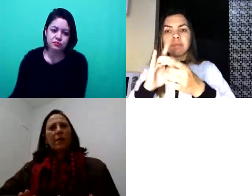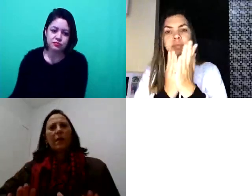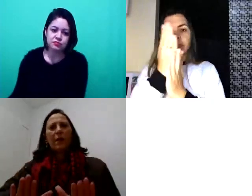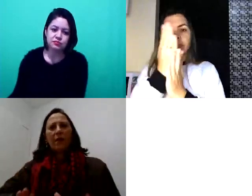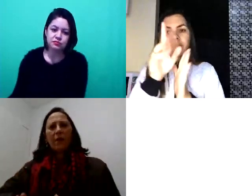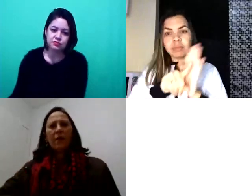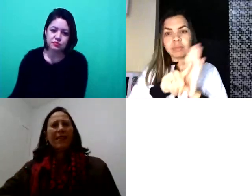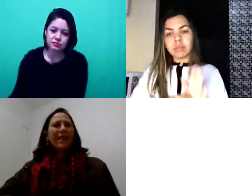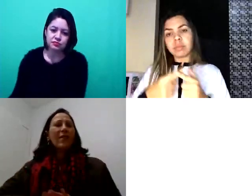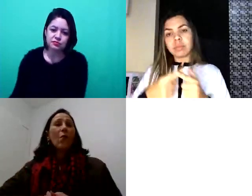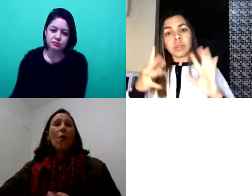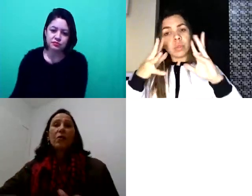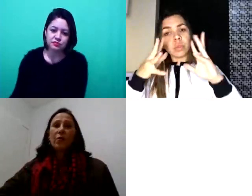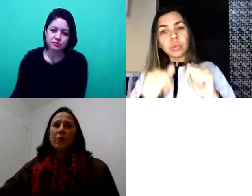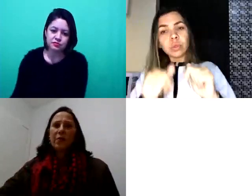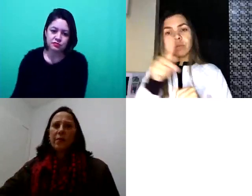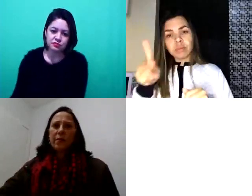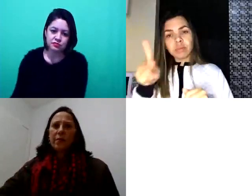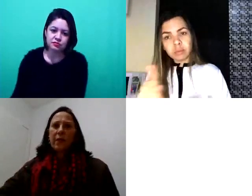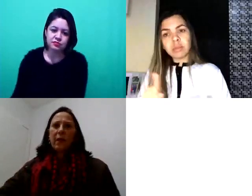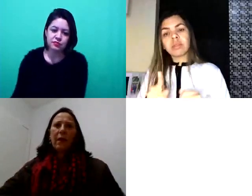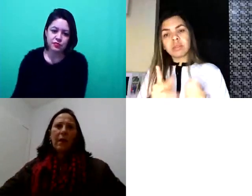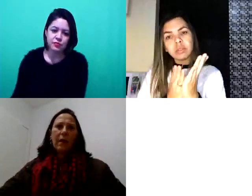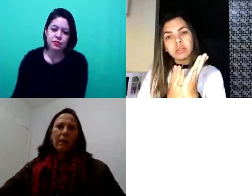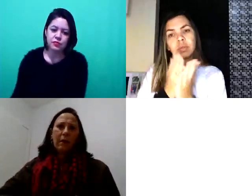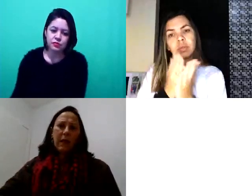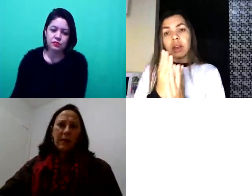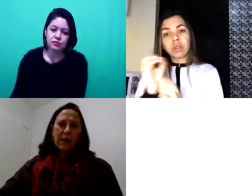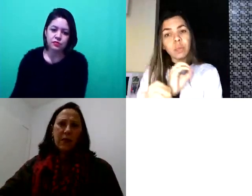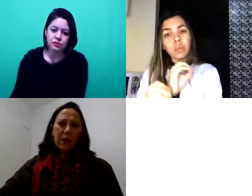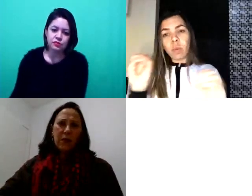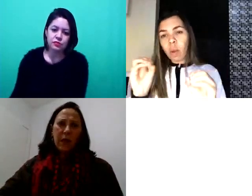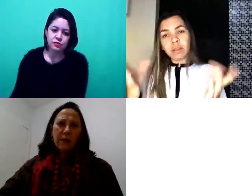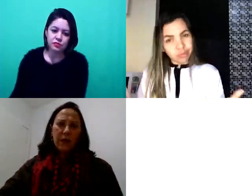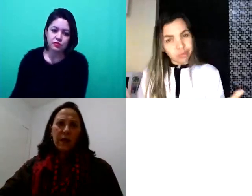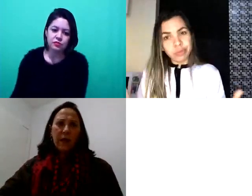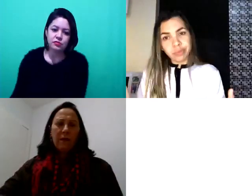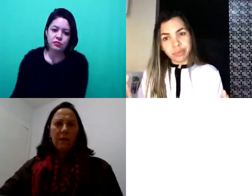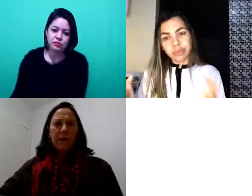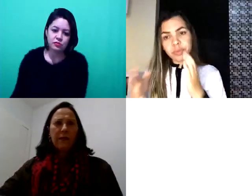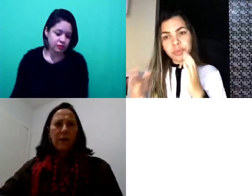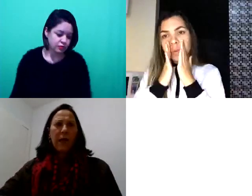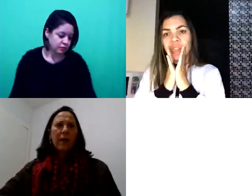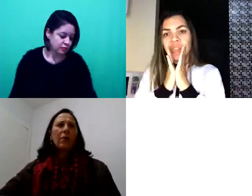professores que vão orientar são ótimos, né? Esses que a gente já tem